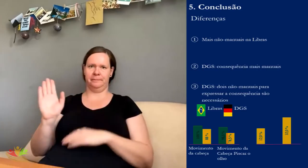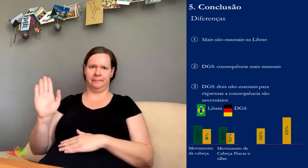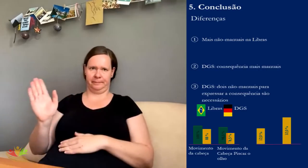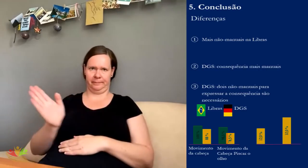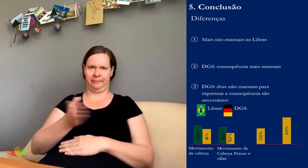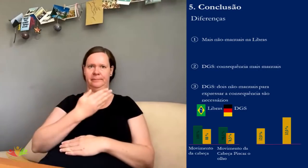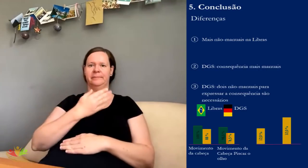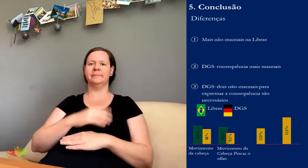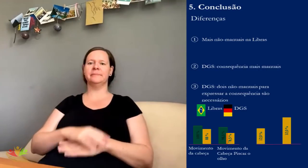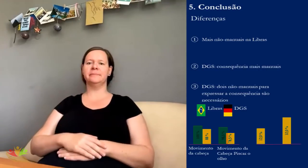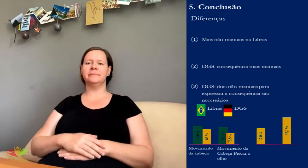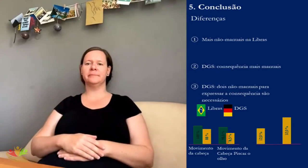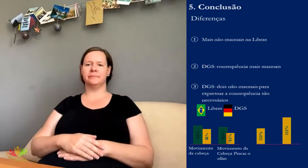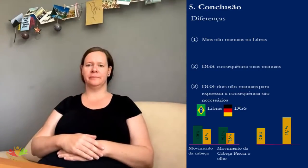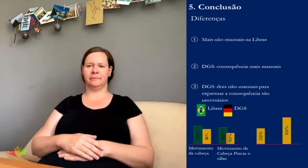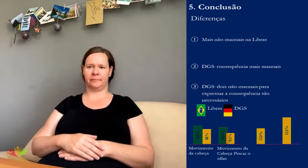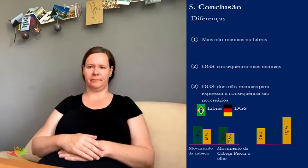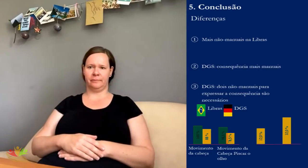consequente.